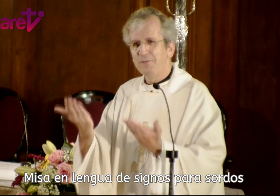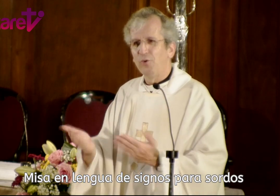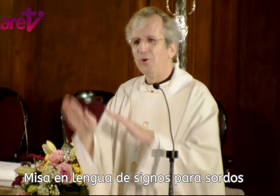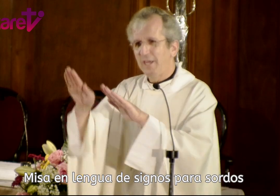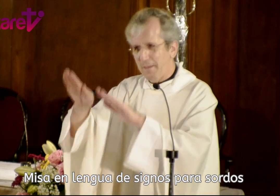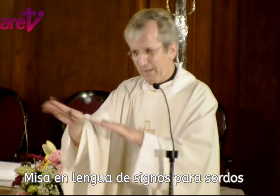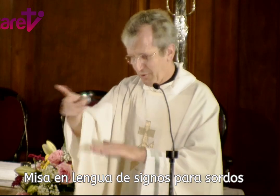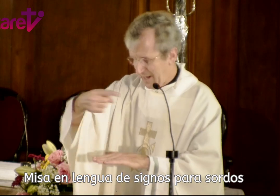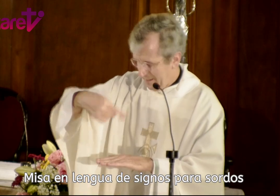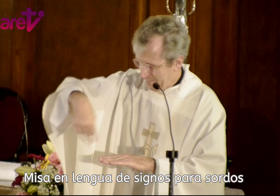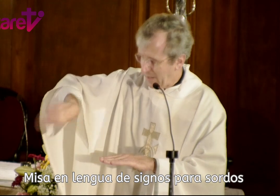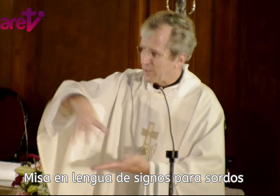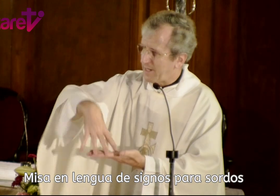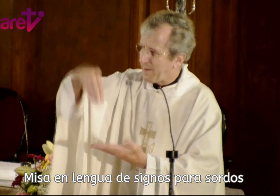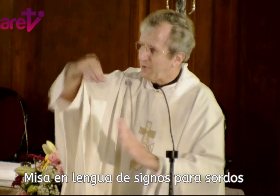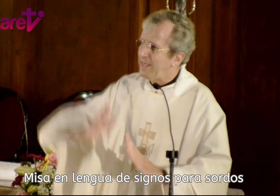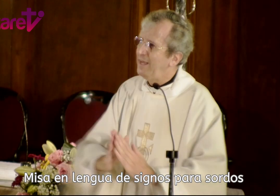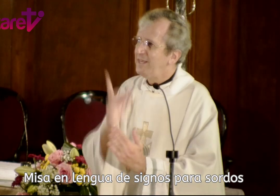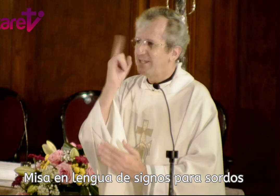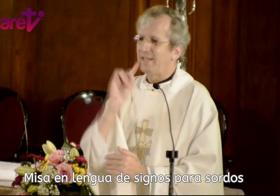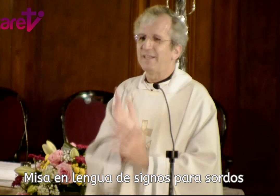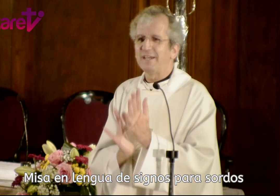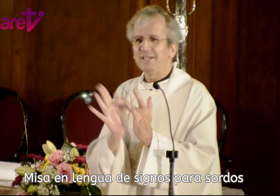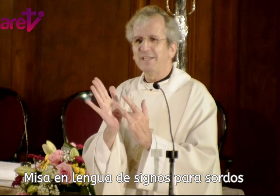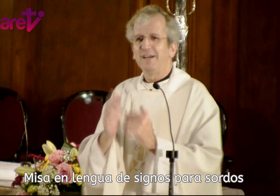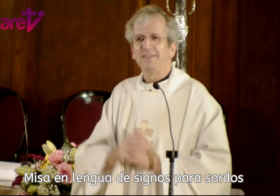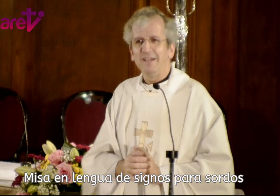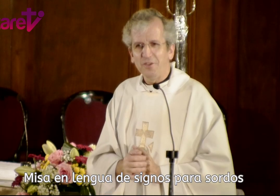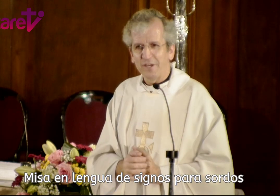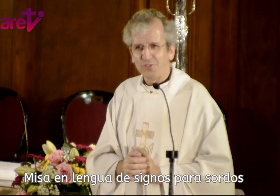estímulo y patrona para nuestra parroquia, Santa Teresita del Niño Jesús.